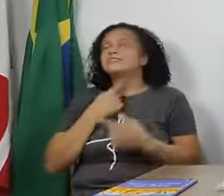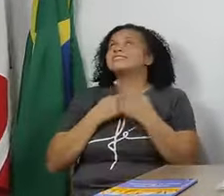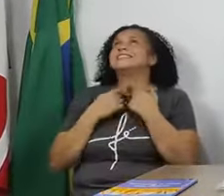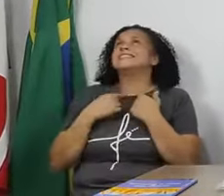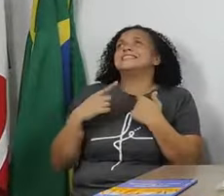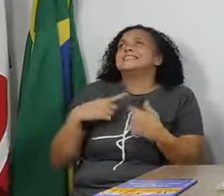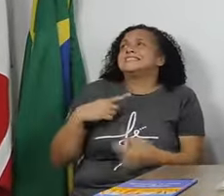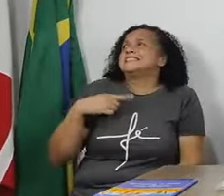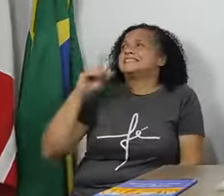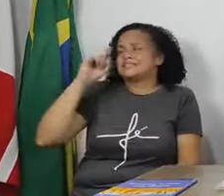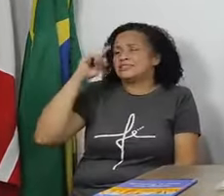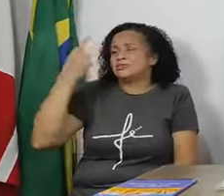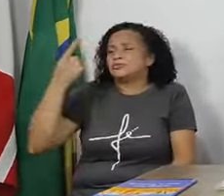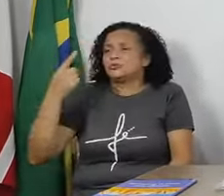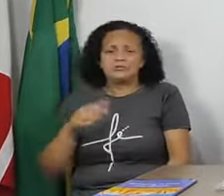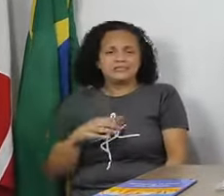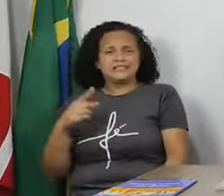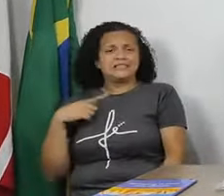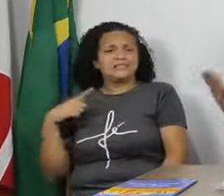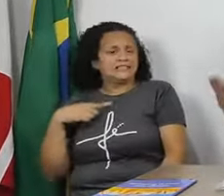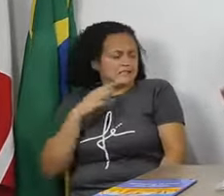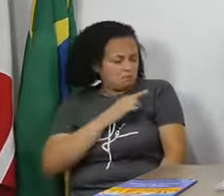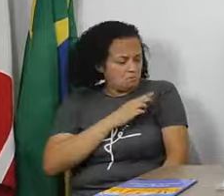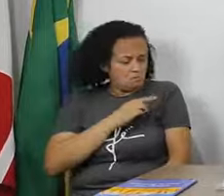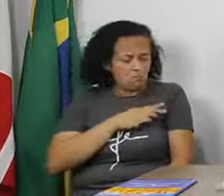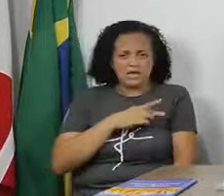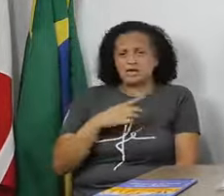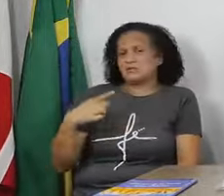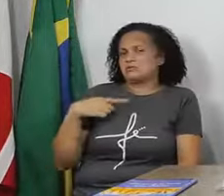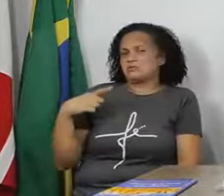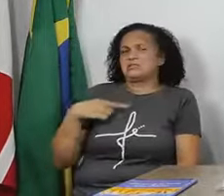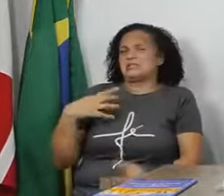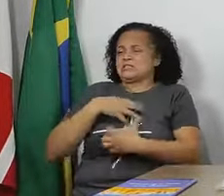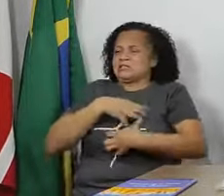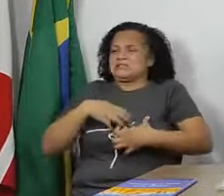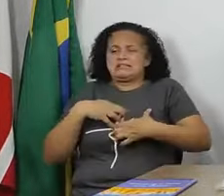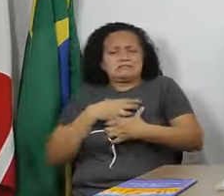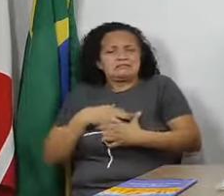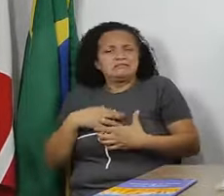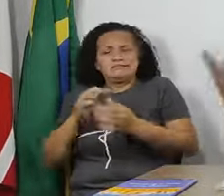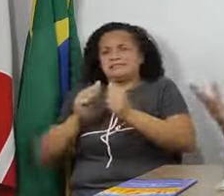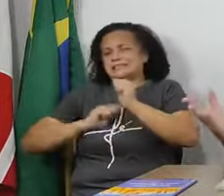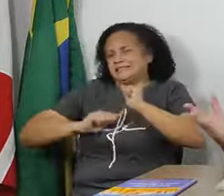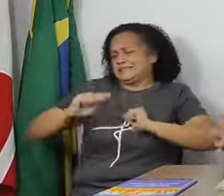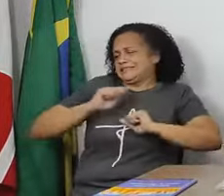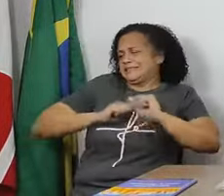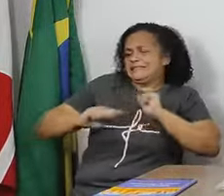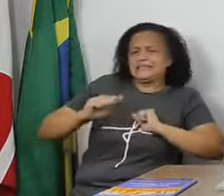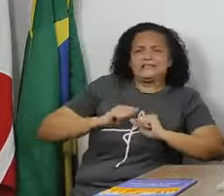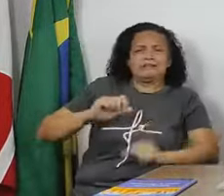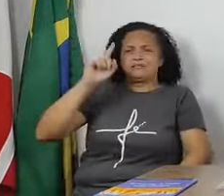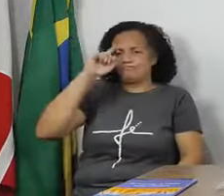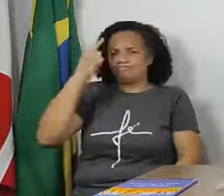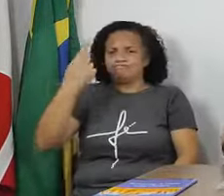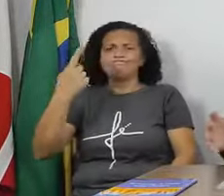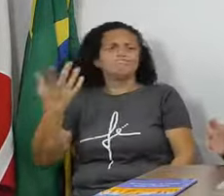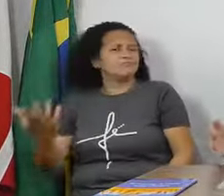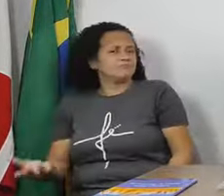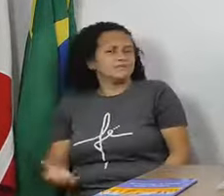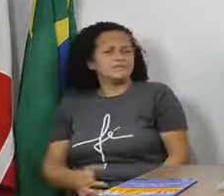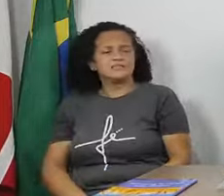dúvida, né? Aí vem o medo, aí vem a angústia, aí vem a ansiedade, aí vem a dúvida, né? Então